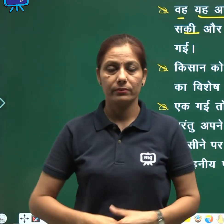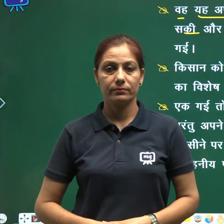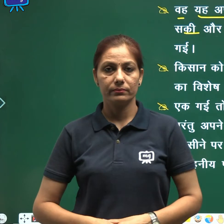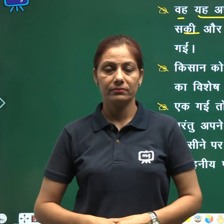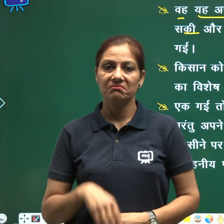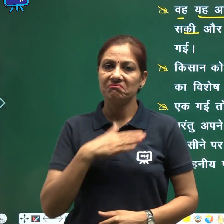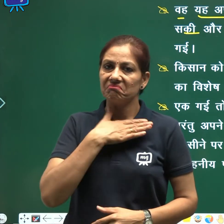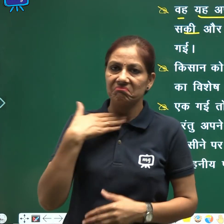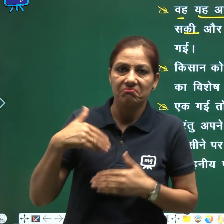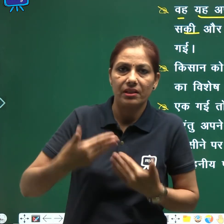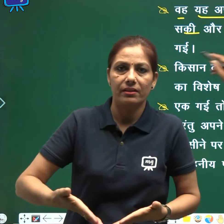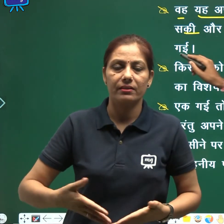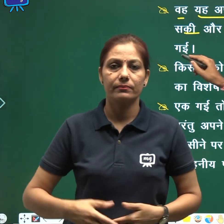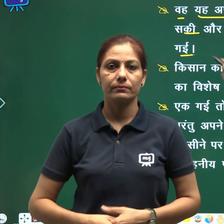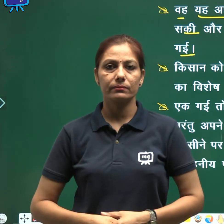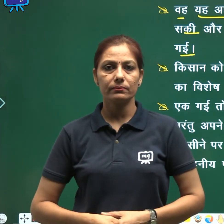मर गई।